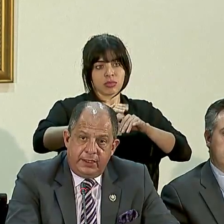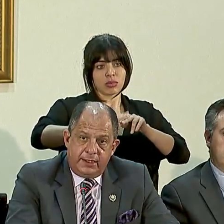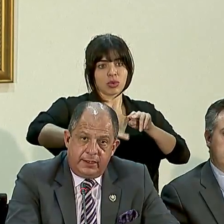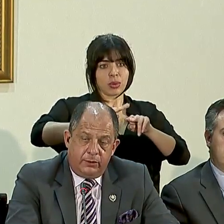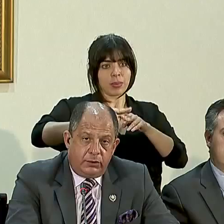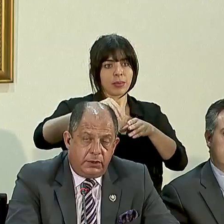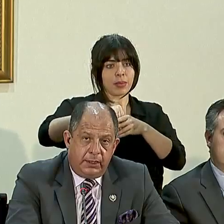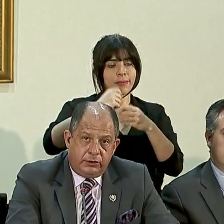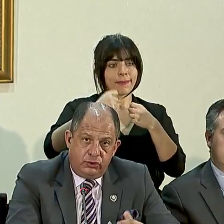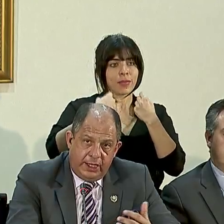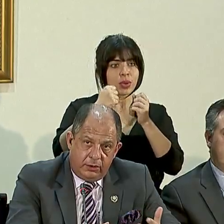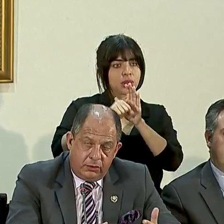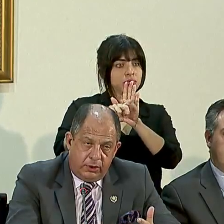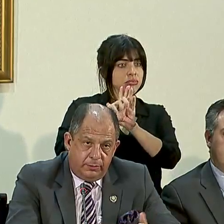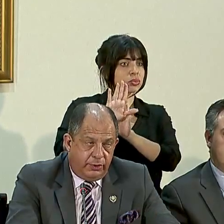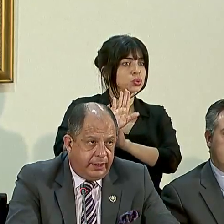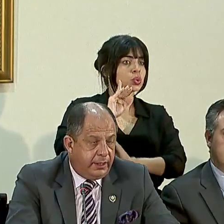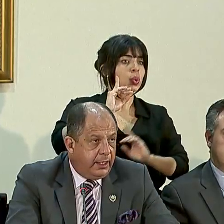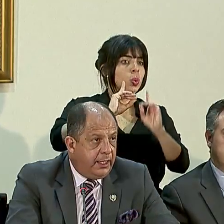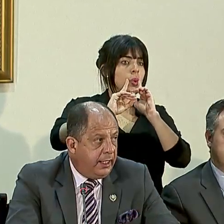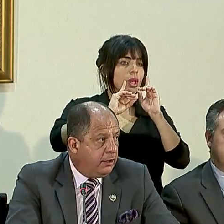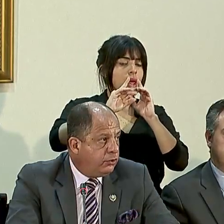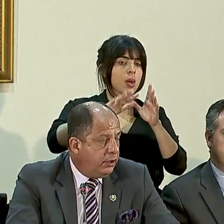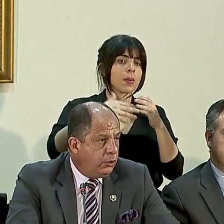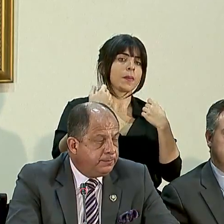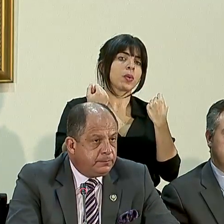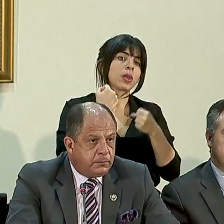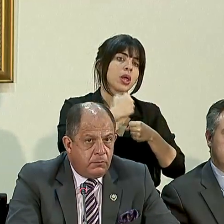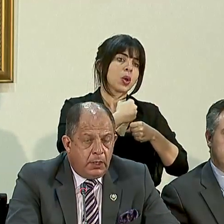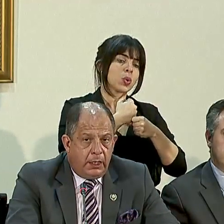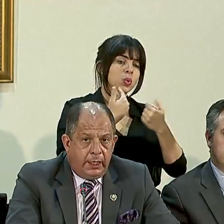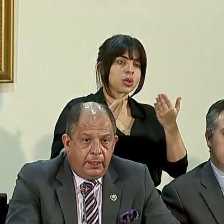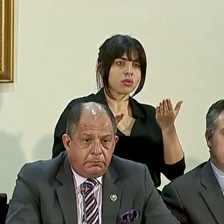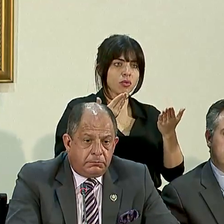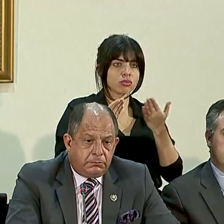Poder Legislativo y de su diálogo con el Poder Ejecutivo.